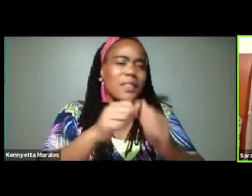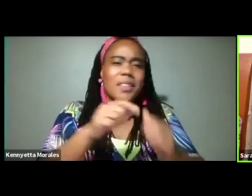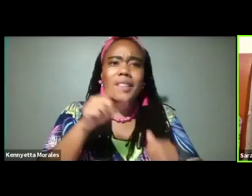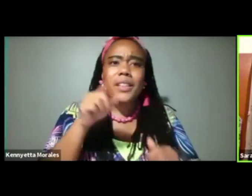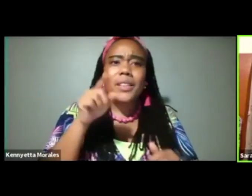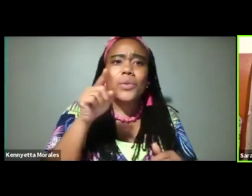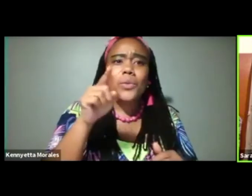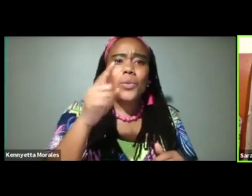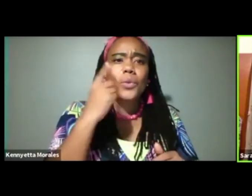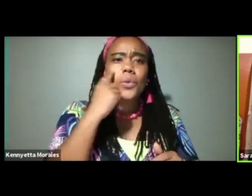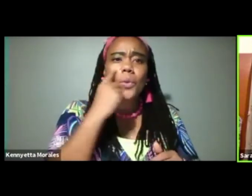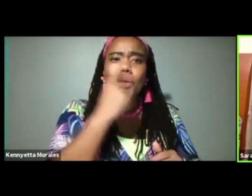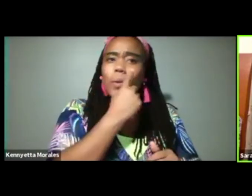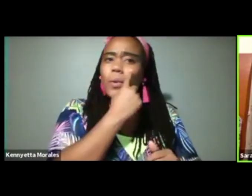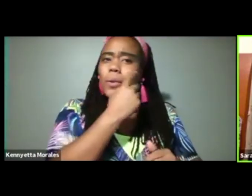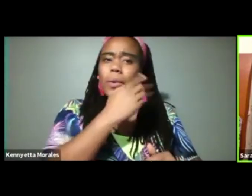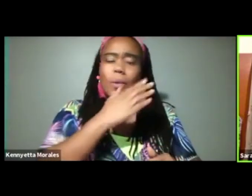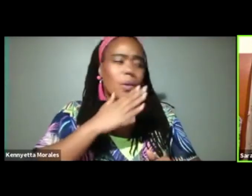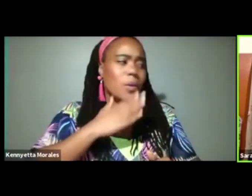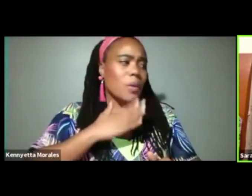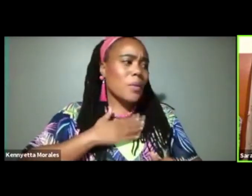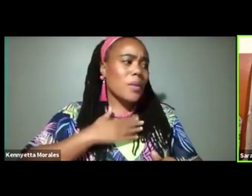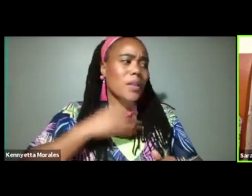verme en tus